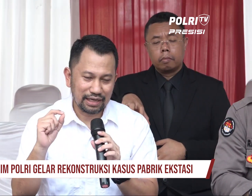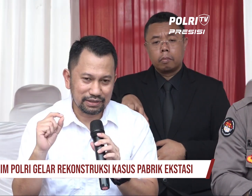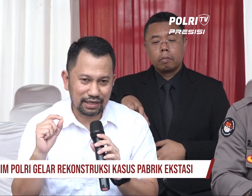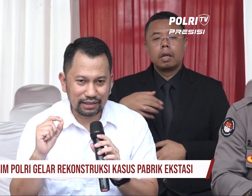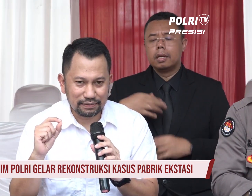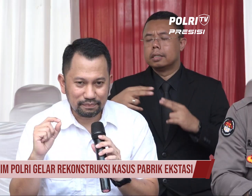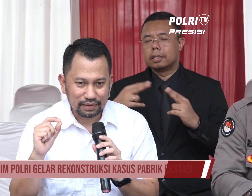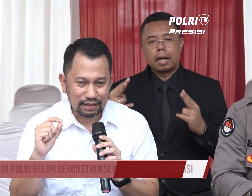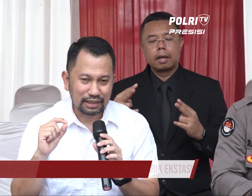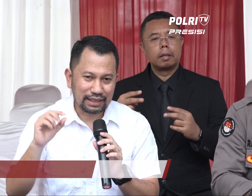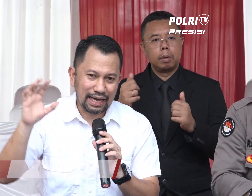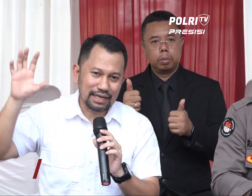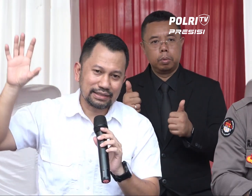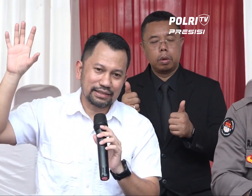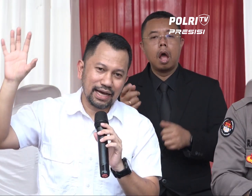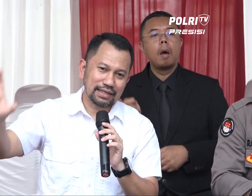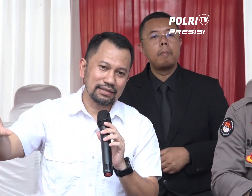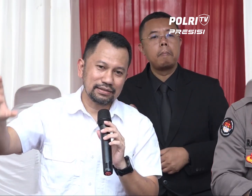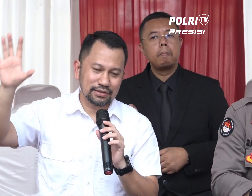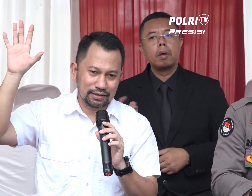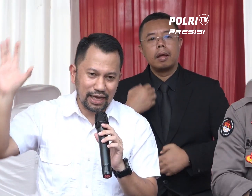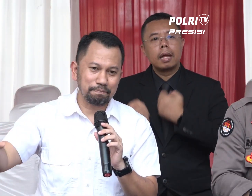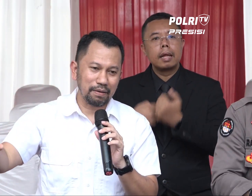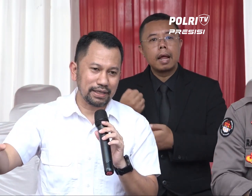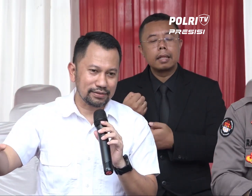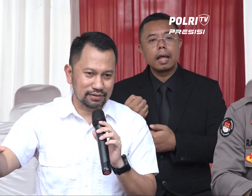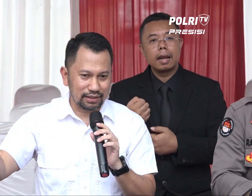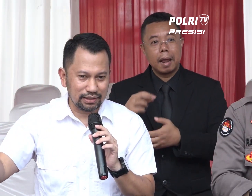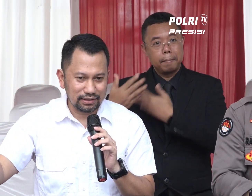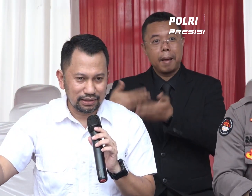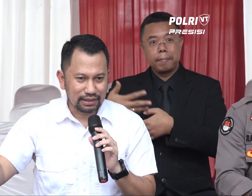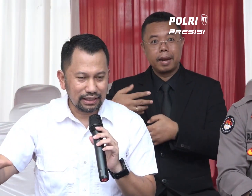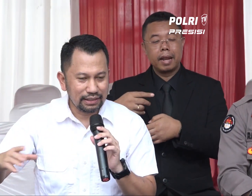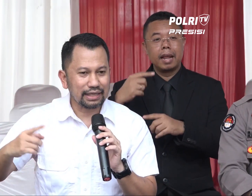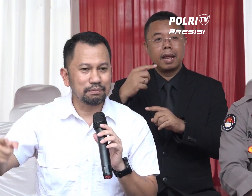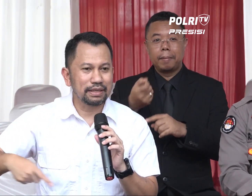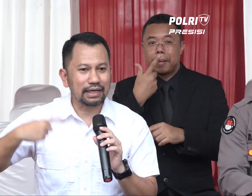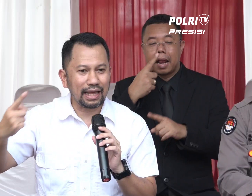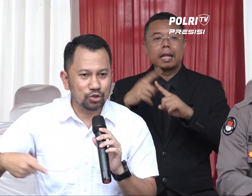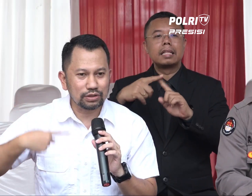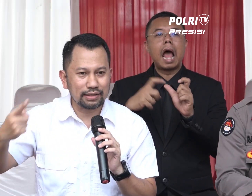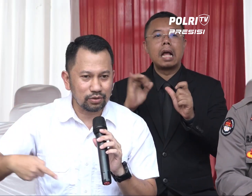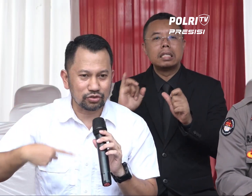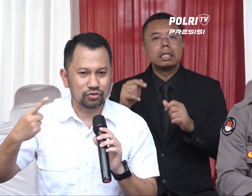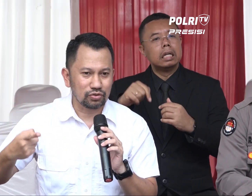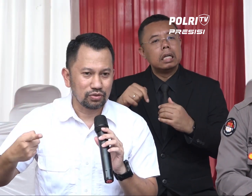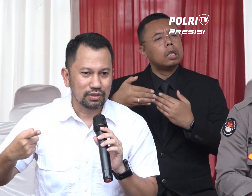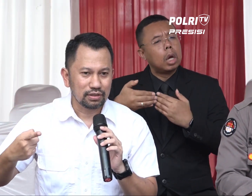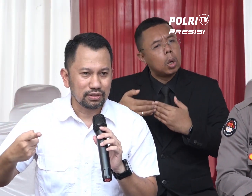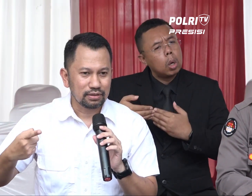ini yang sangat menarik. Karena kegiatan di setiap pabrik ekstasi ini akan berkelanjutan